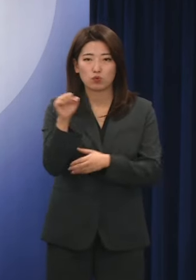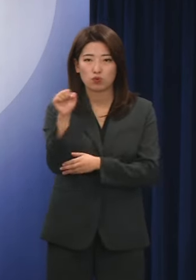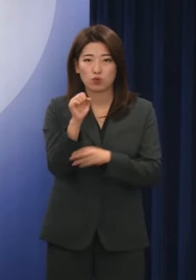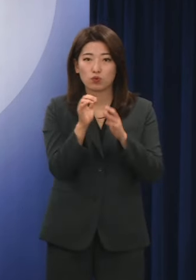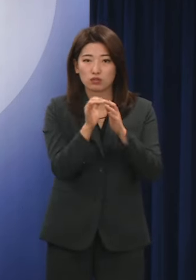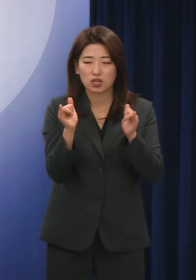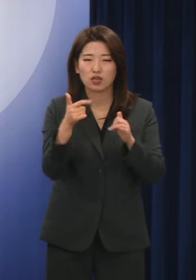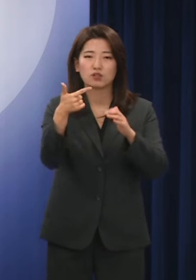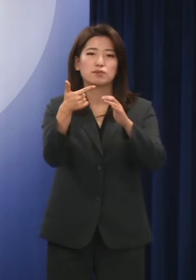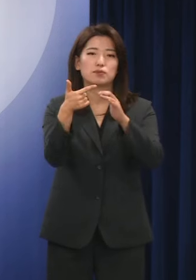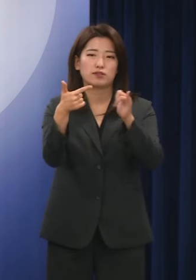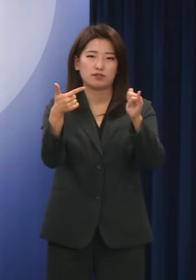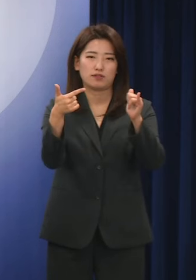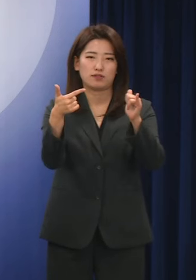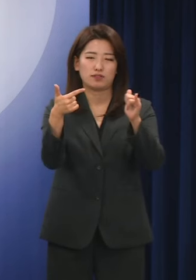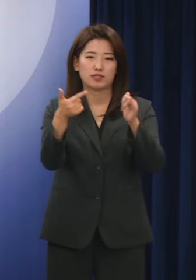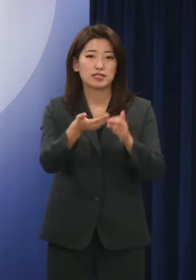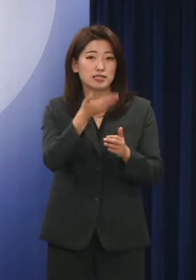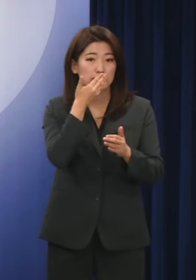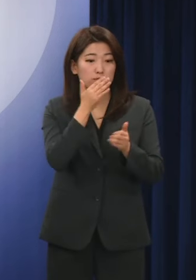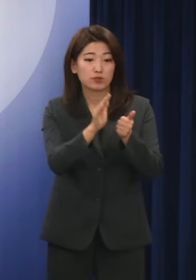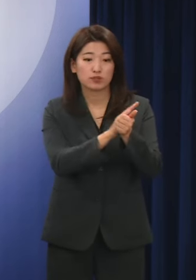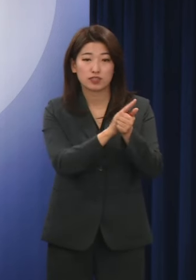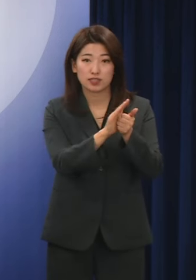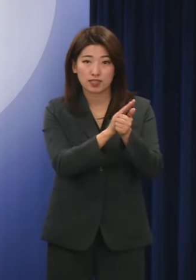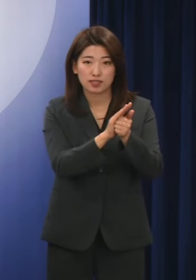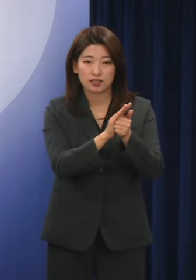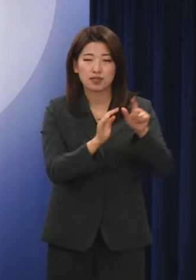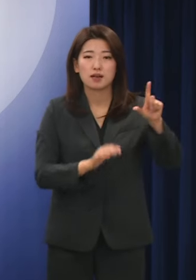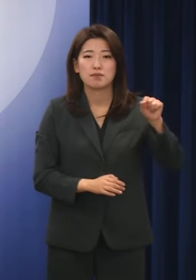운송업자 6명, 식품 적객업자